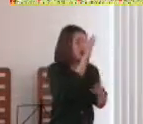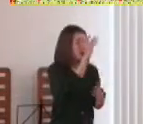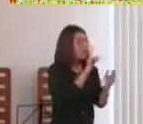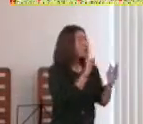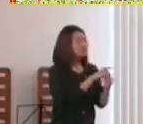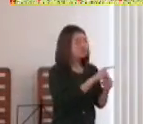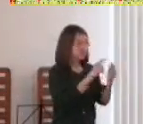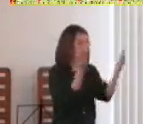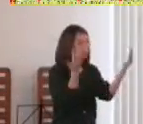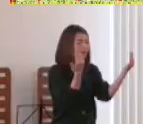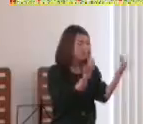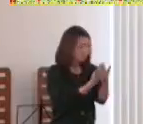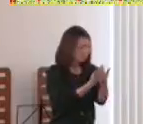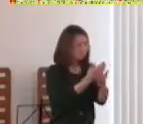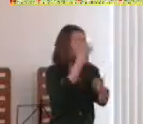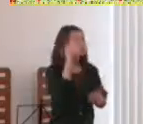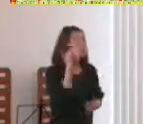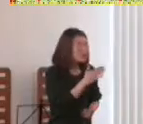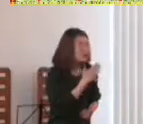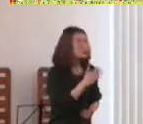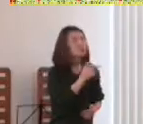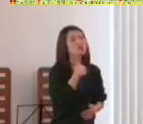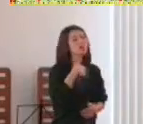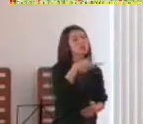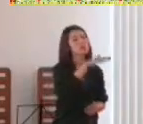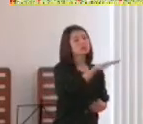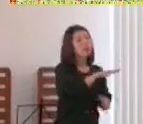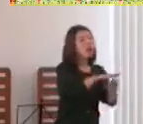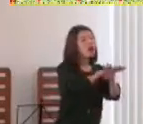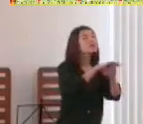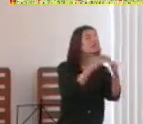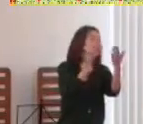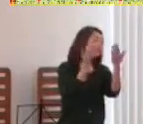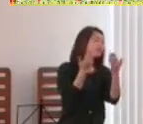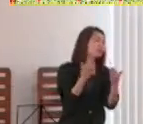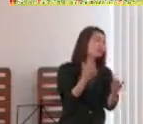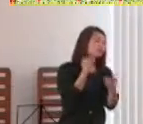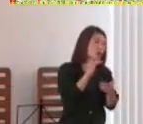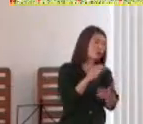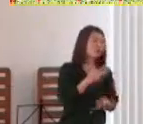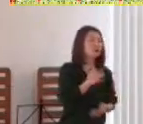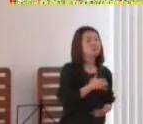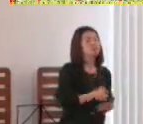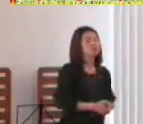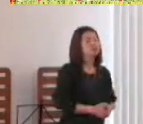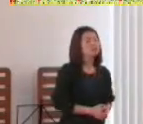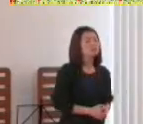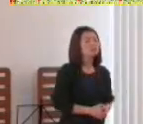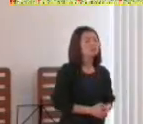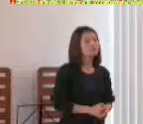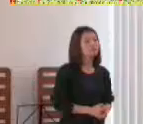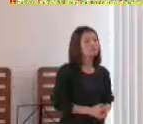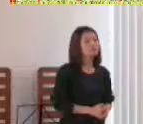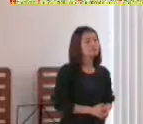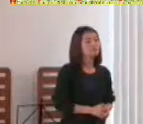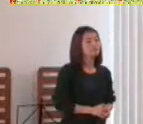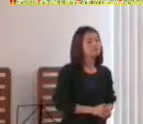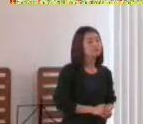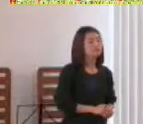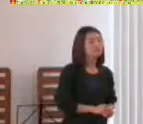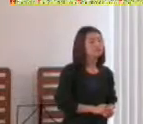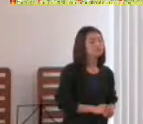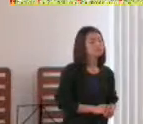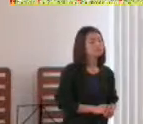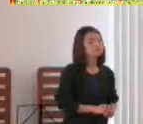なれた。なんでわざわざそんなことをしなければならないのか。そんなことをしなくたって神様は私たちを許してくださればいいじゃない